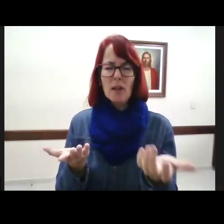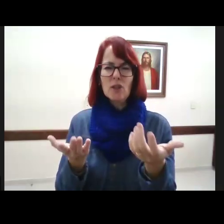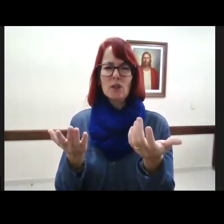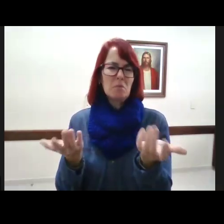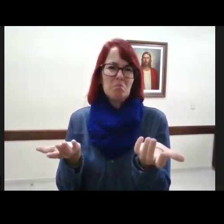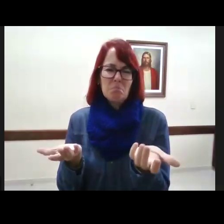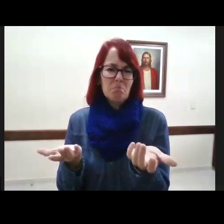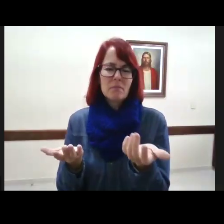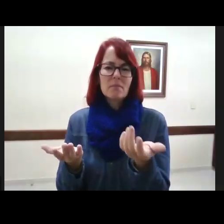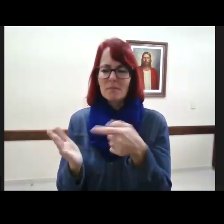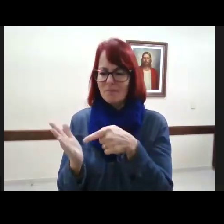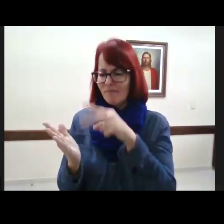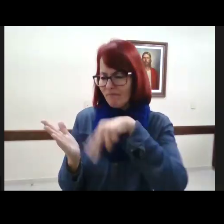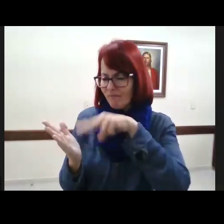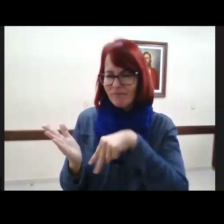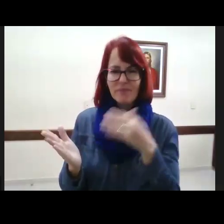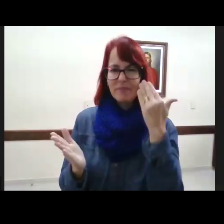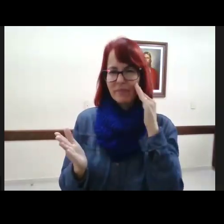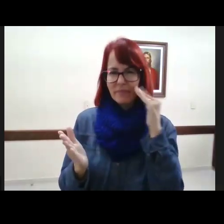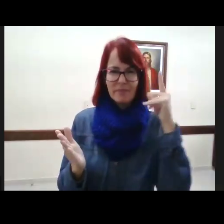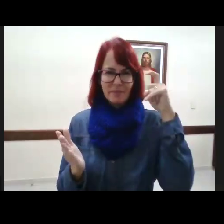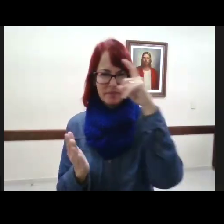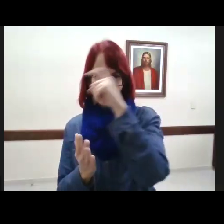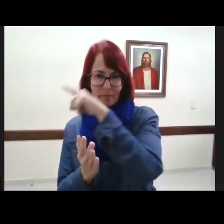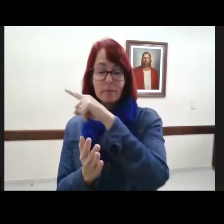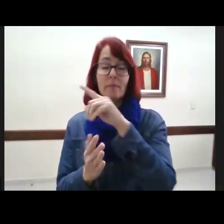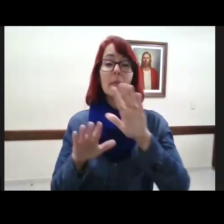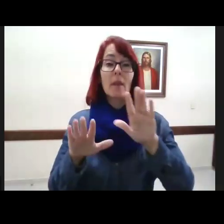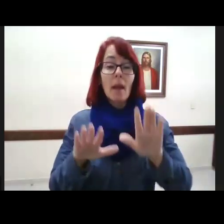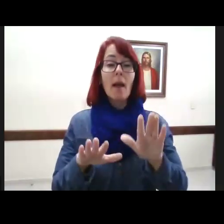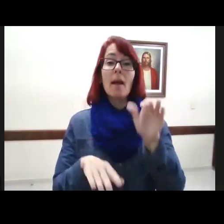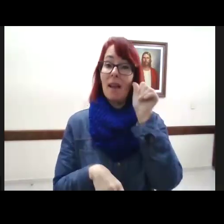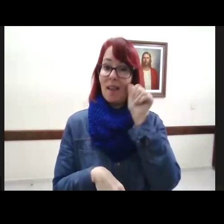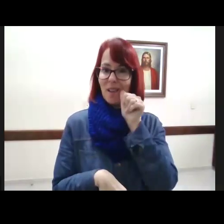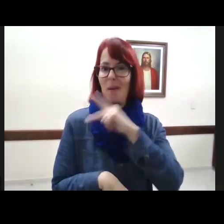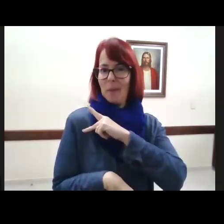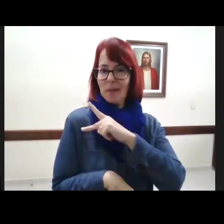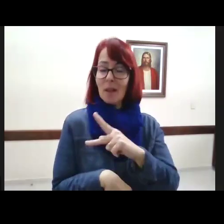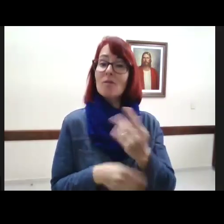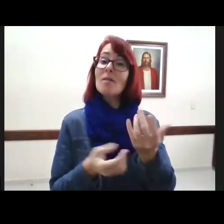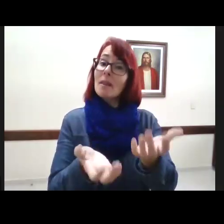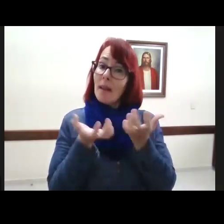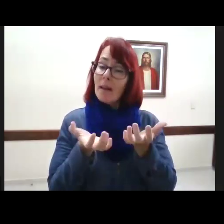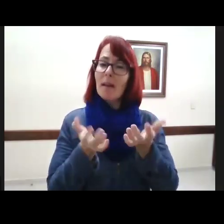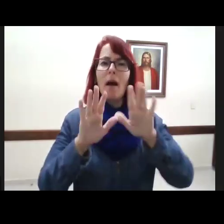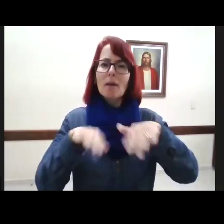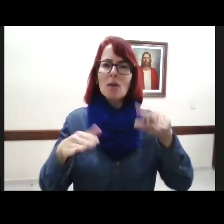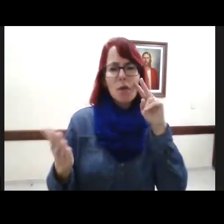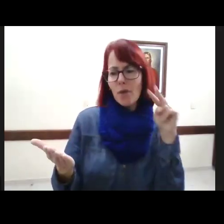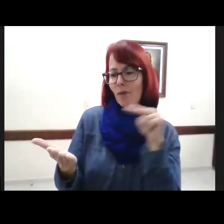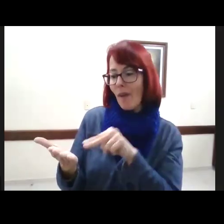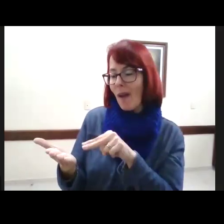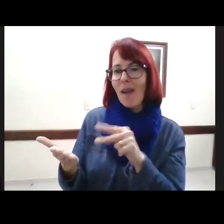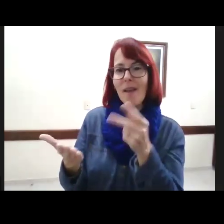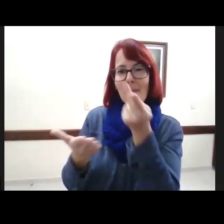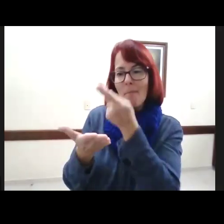ou as pessoas que estavam sendo citadas ali. Ela tinha o desejo de que as crianças pudessem ver